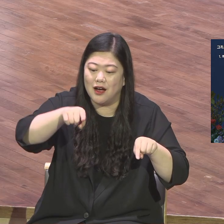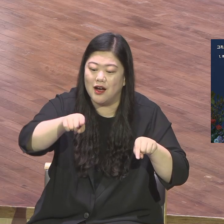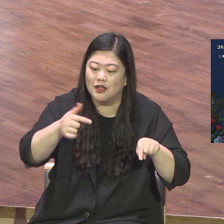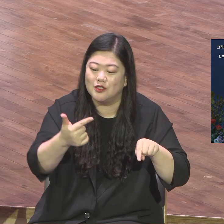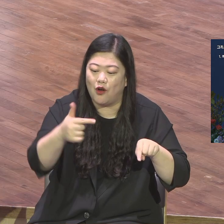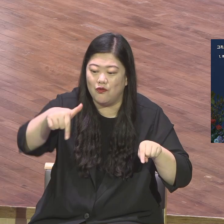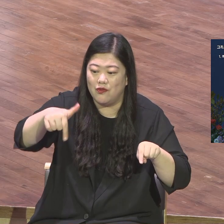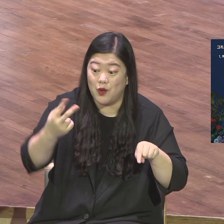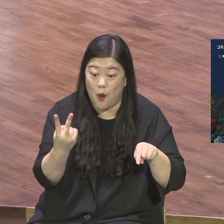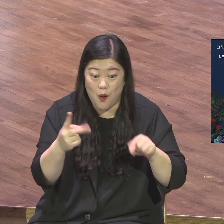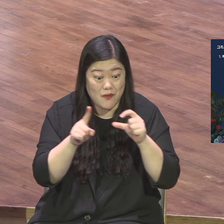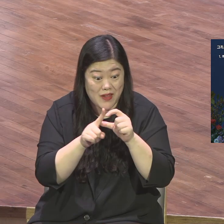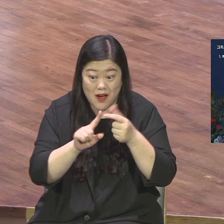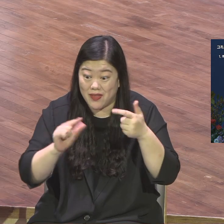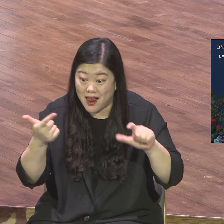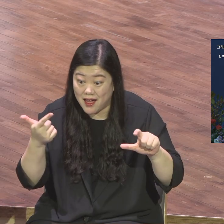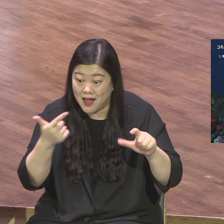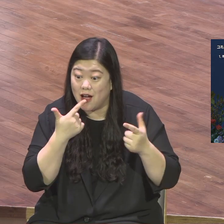않습니까?